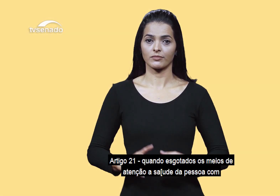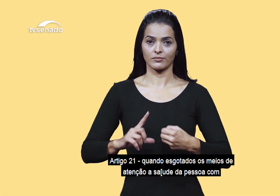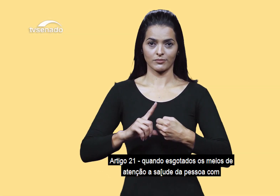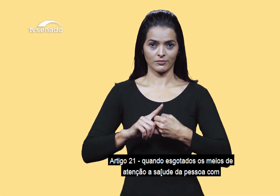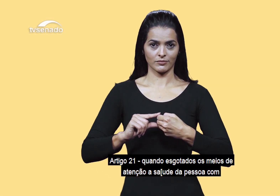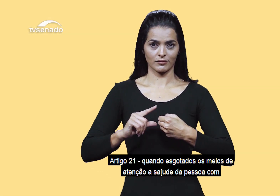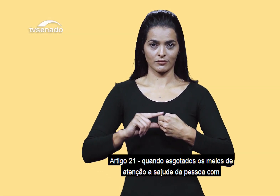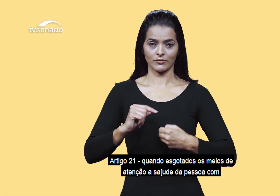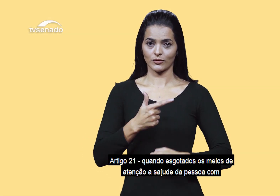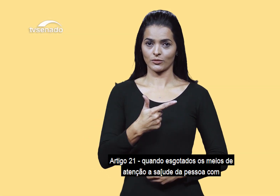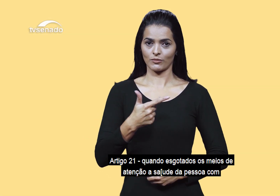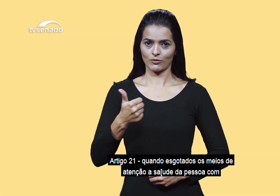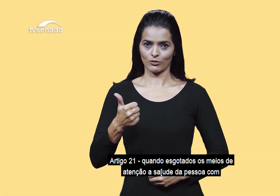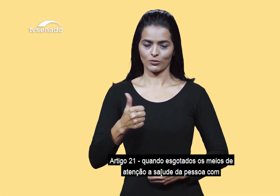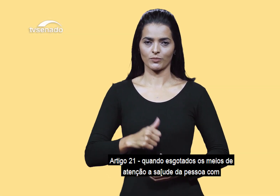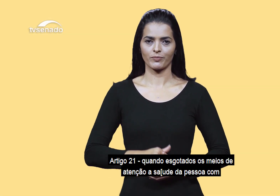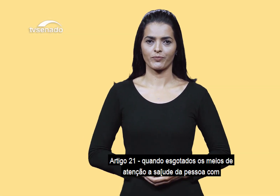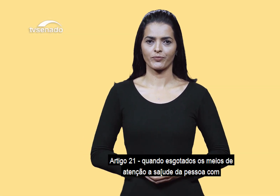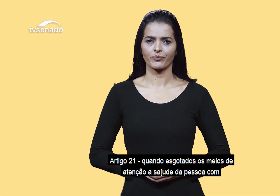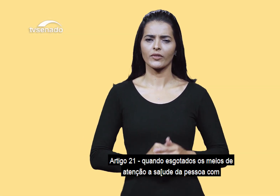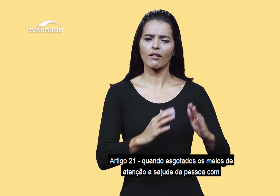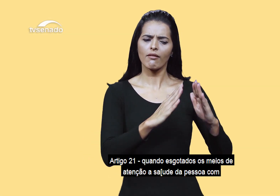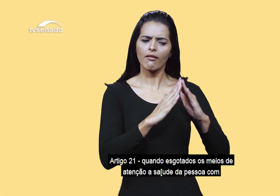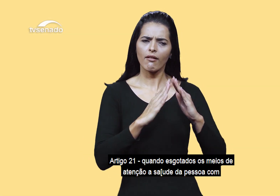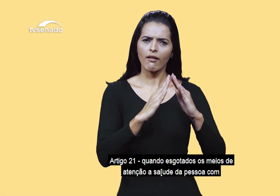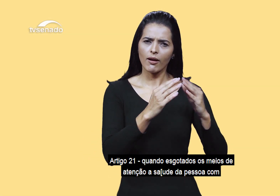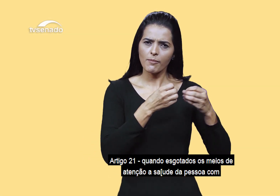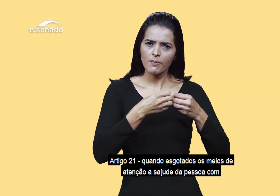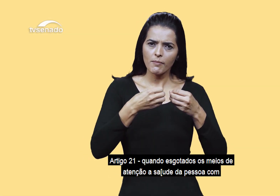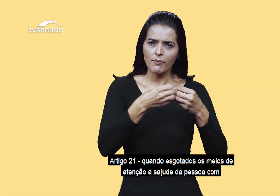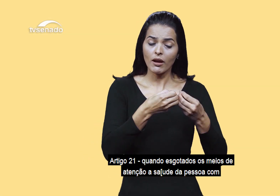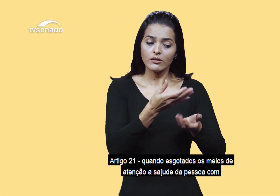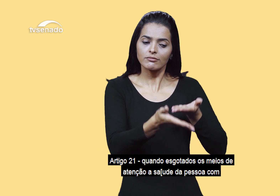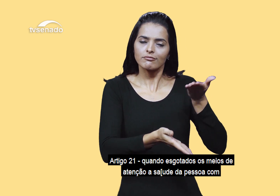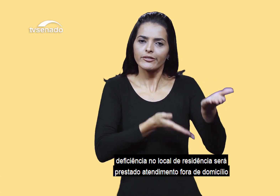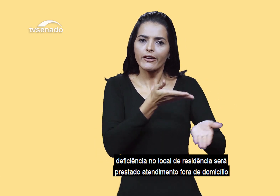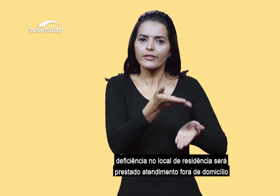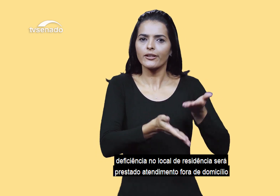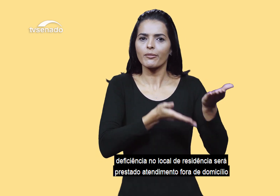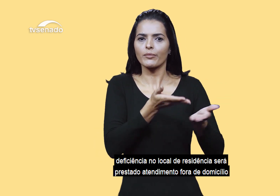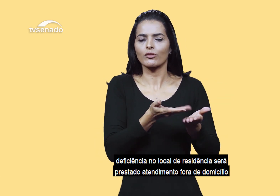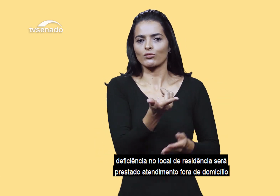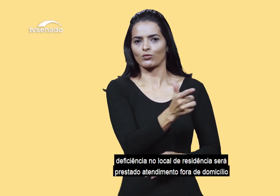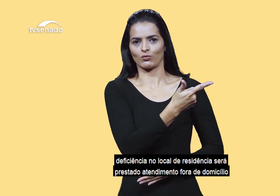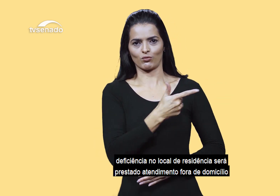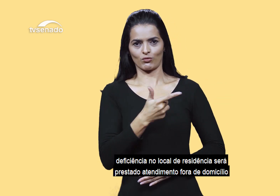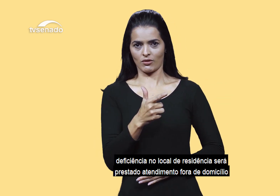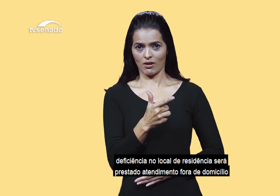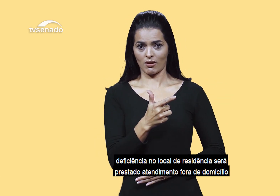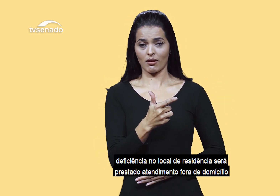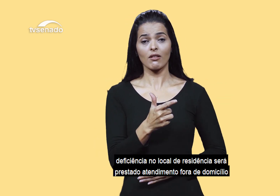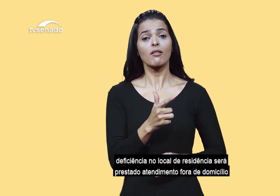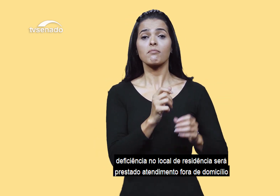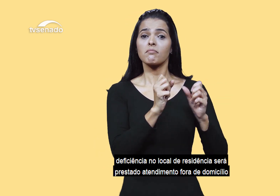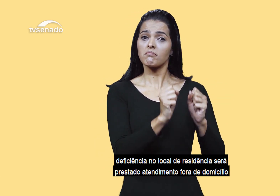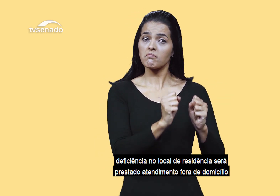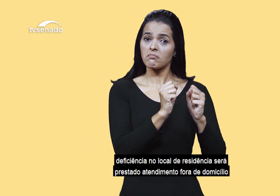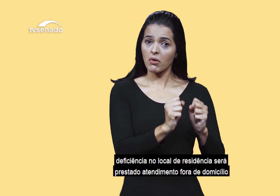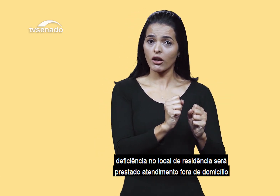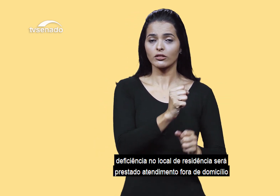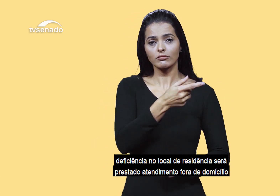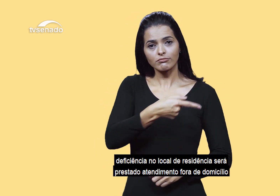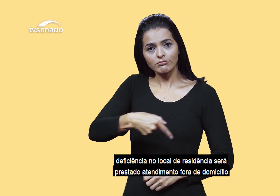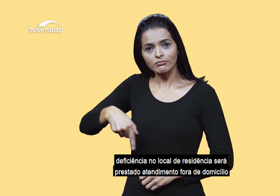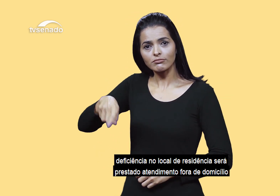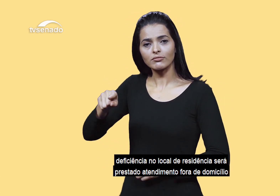Artigo 21. Quando esgotados os meios de atenção à saúde da pessoa com deficiência no local de residência,